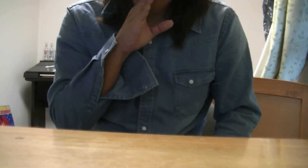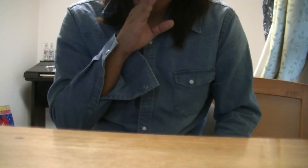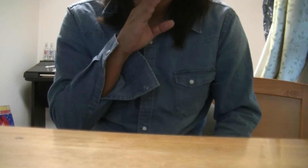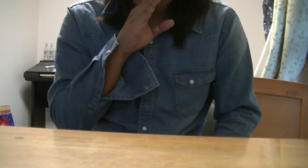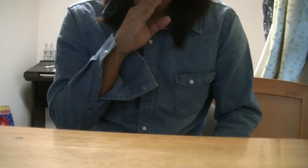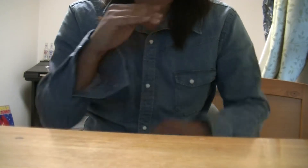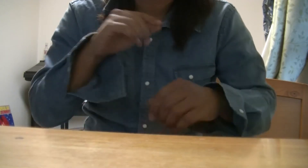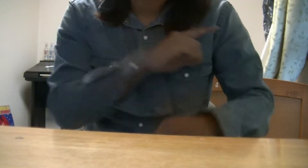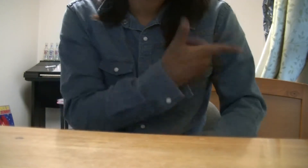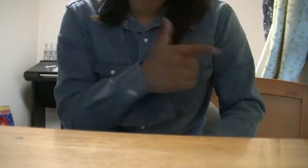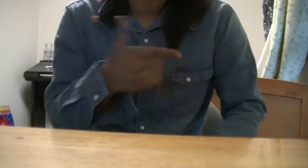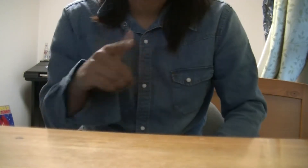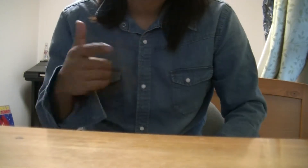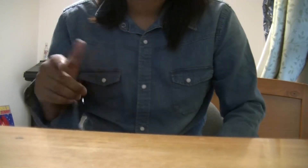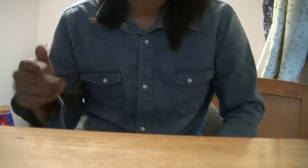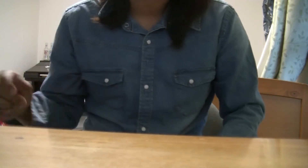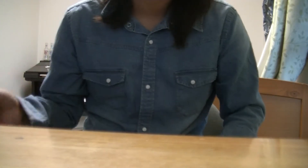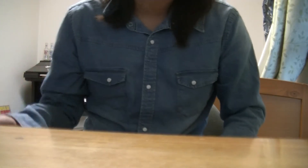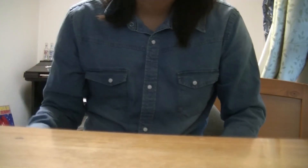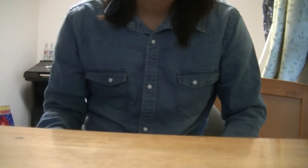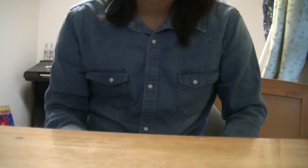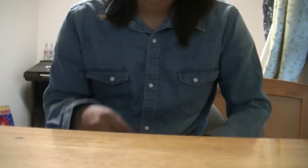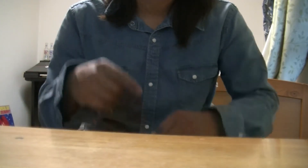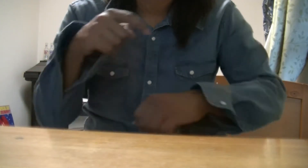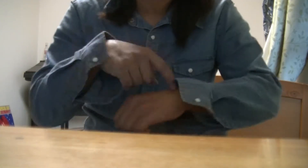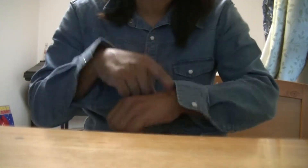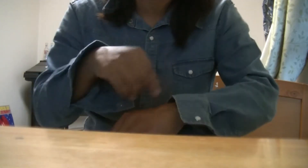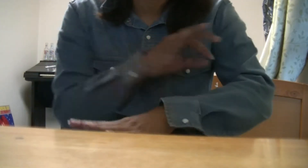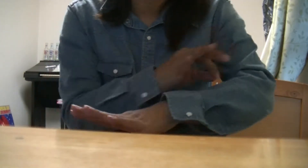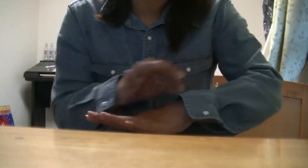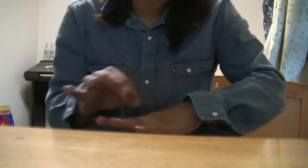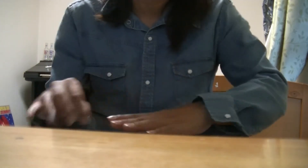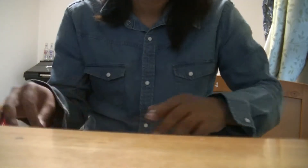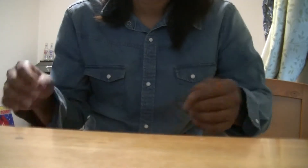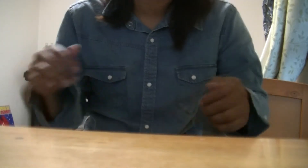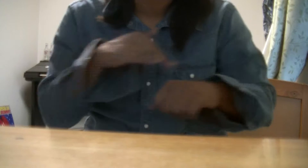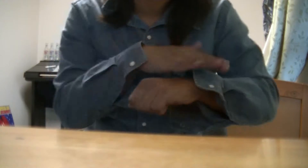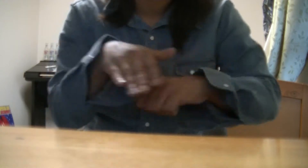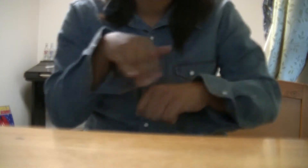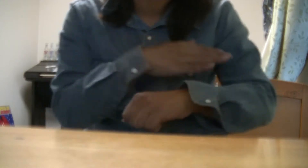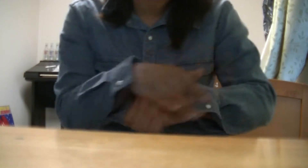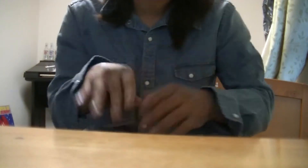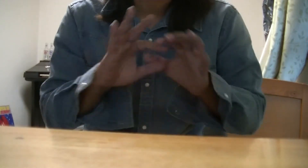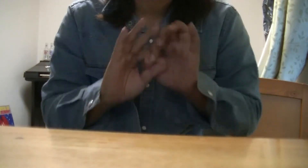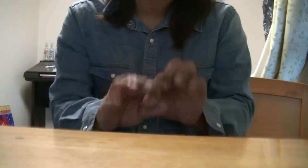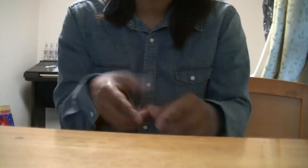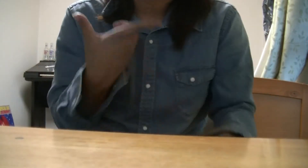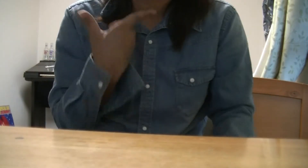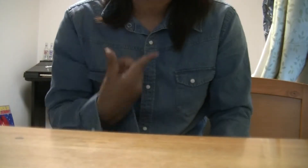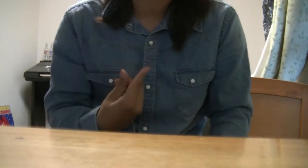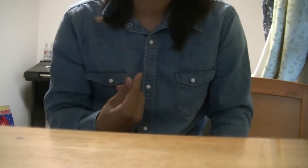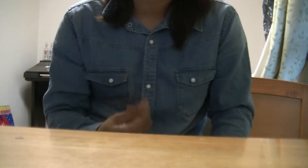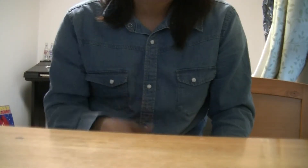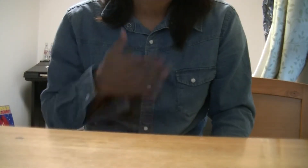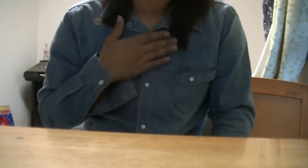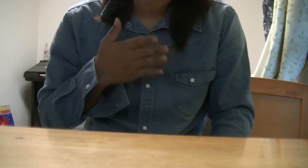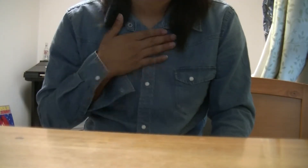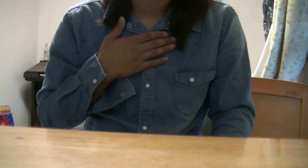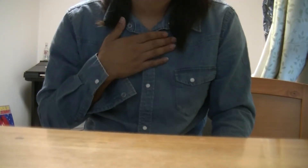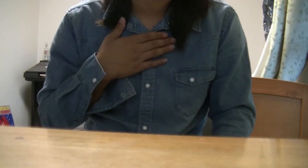くさんの人に長い間ずっと愛されたかったら、やっぱり自分が自分を愛するっ